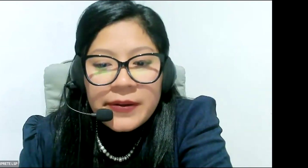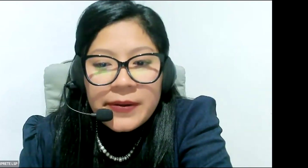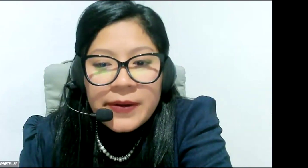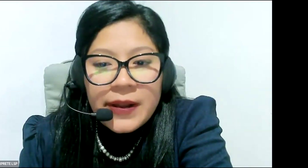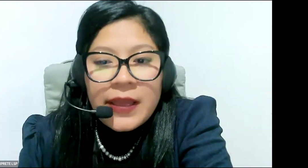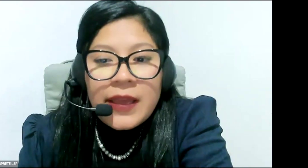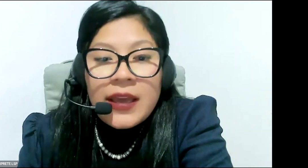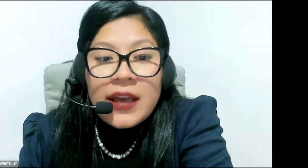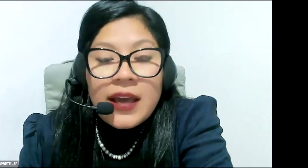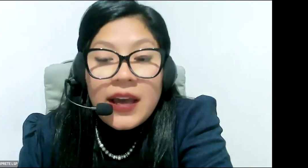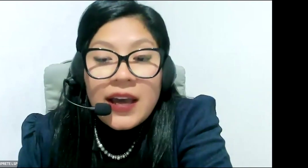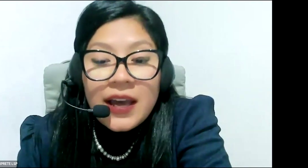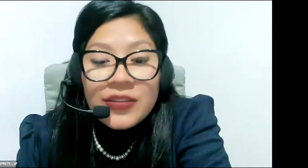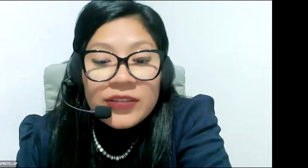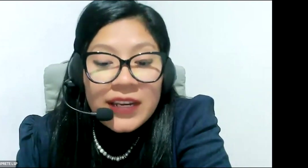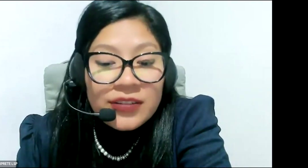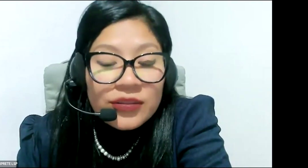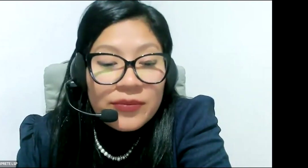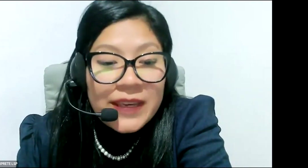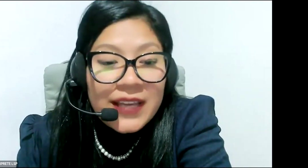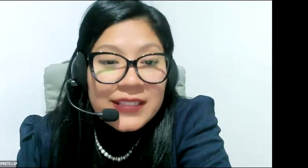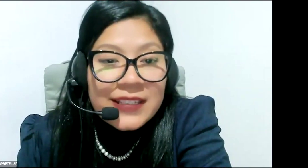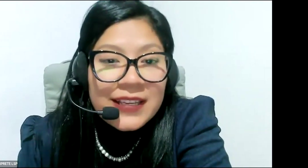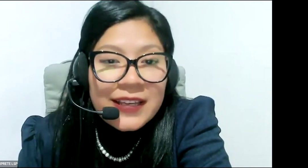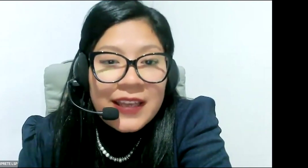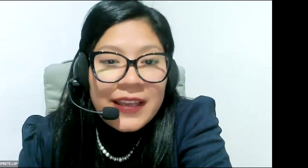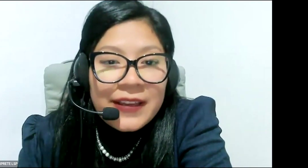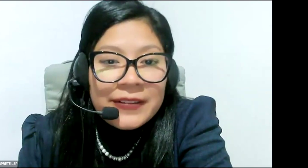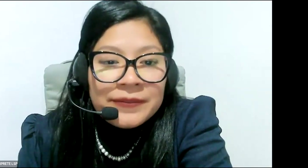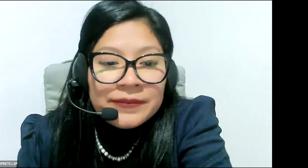vemos Ajá Dónde nació